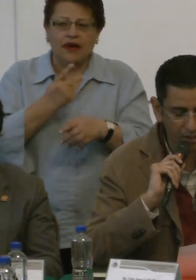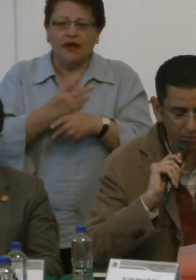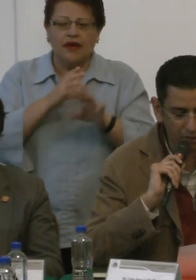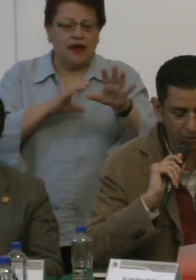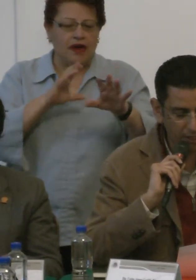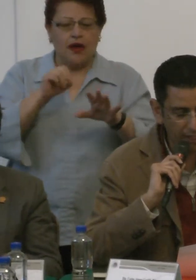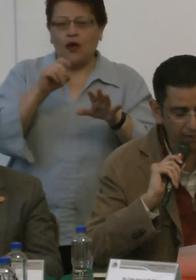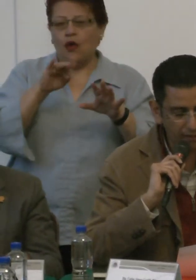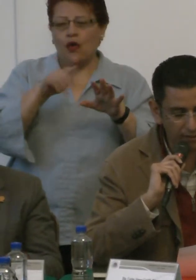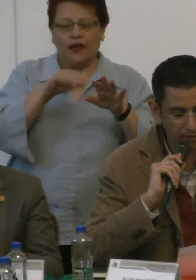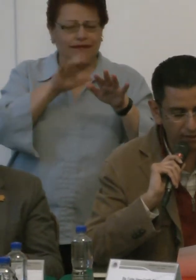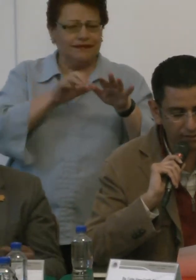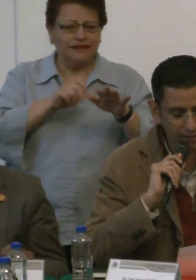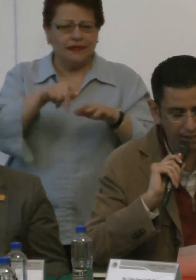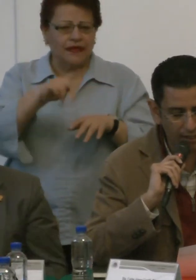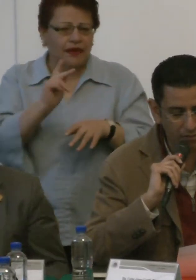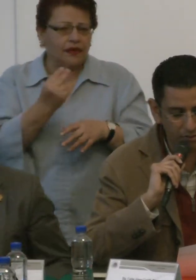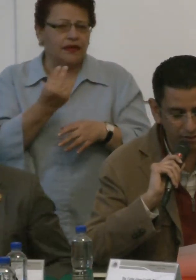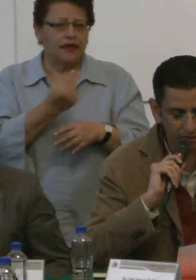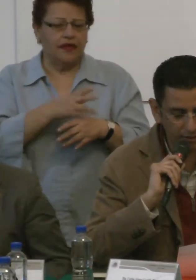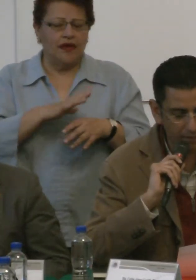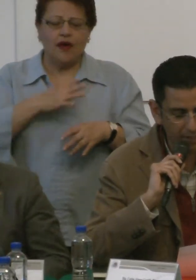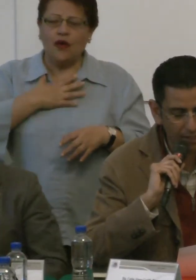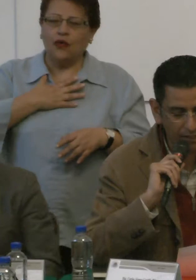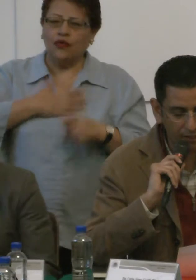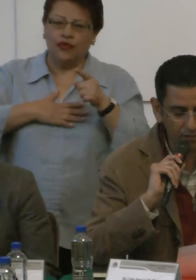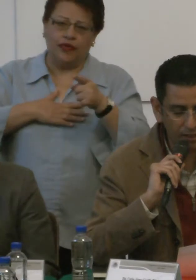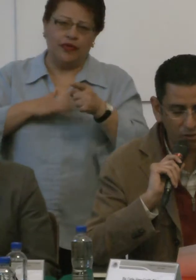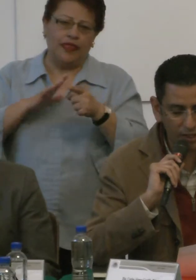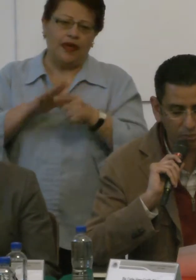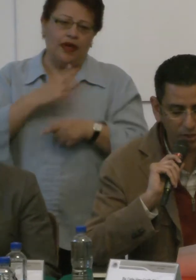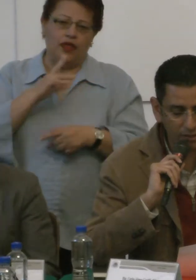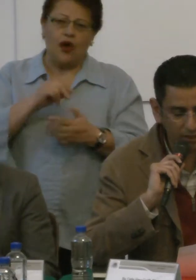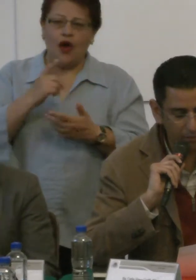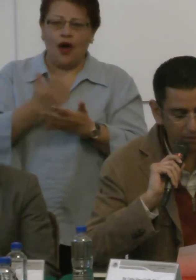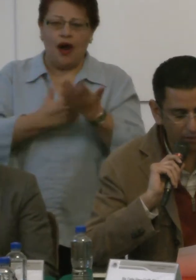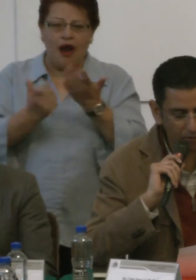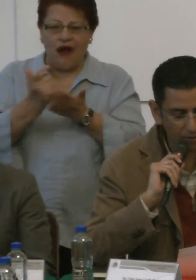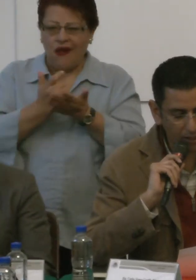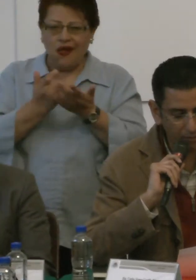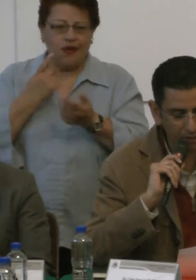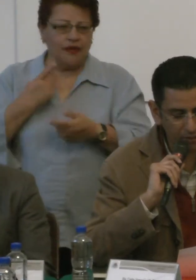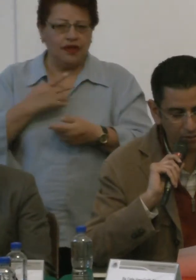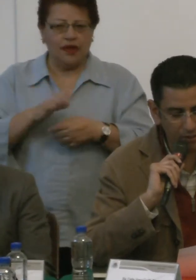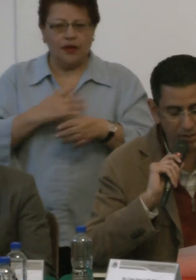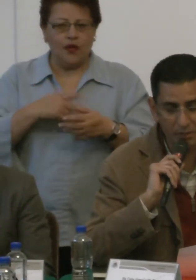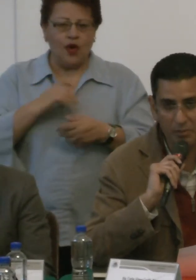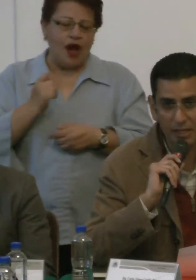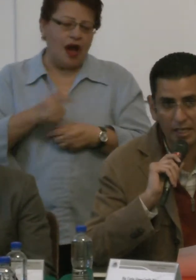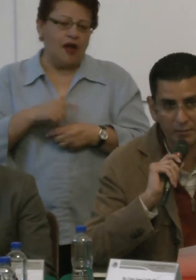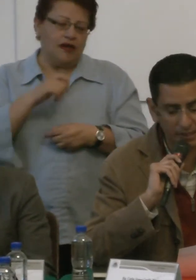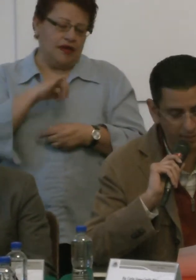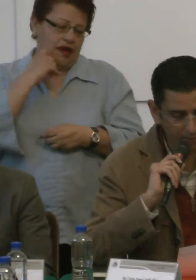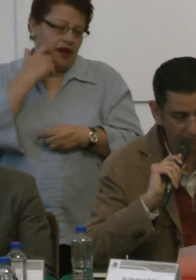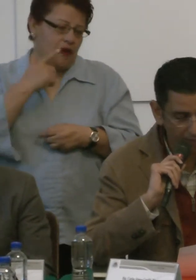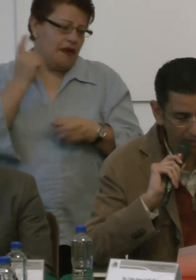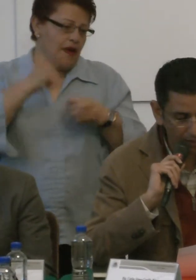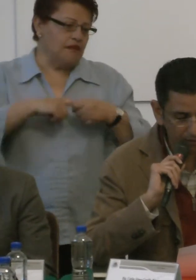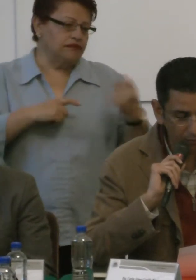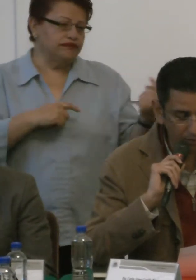colonias, pero lo que la gente necesita es que se haga justicia, que no se lucre políticamente con un elemento indispensable para la